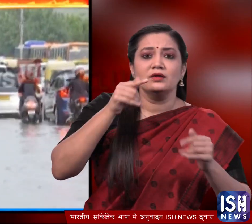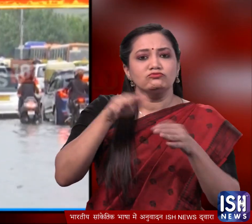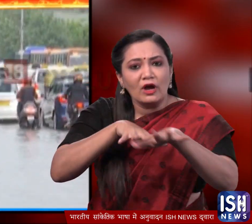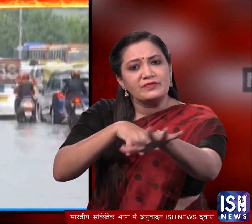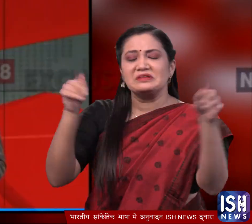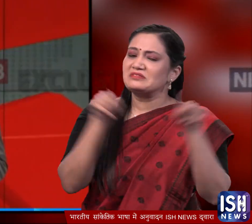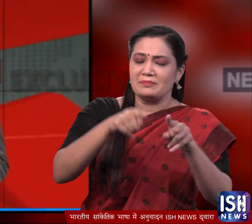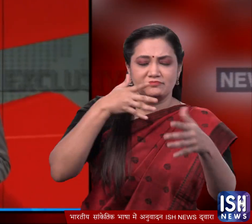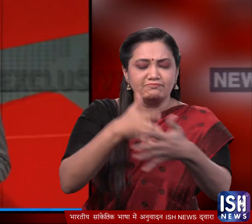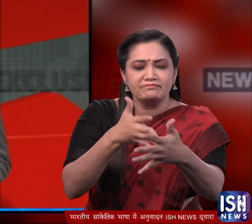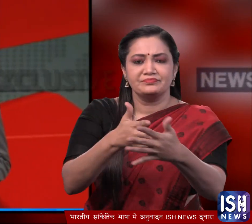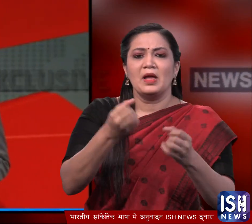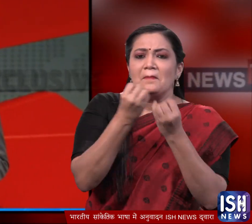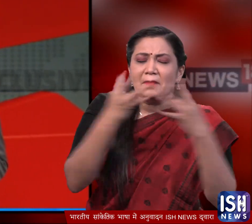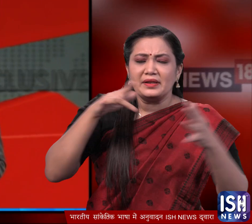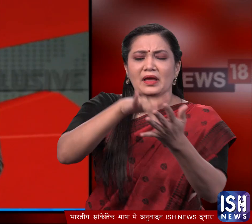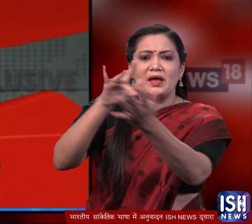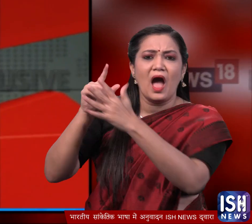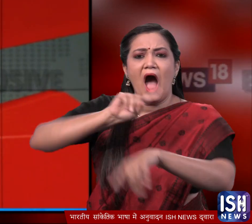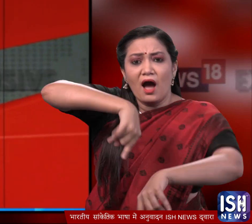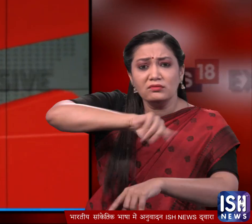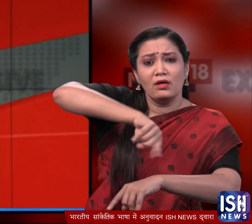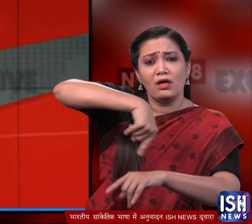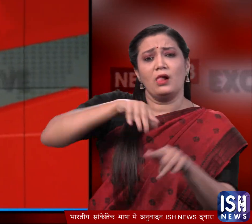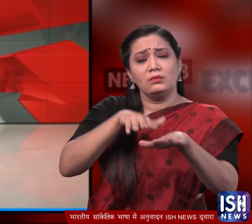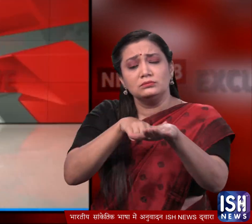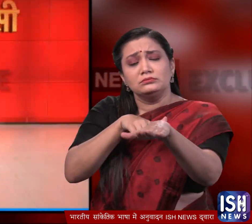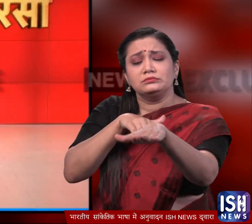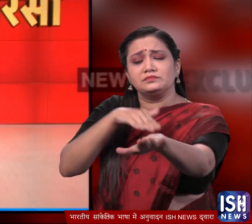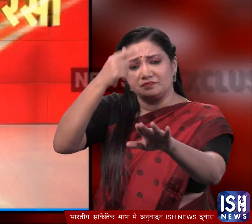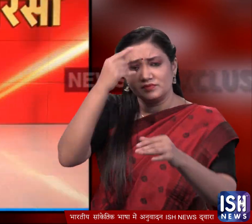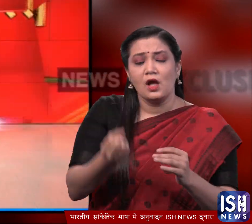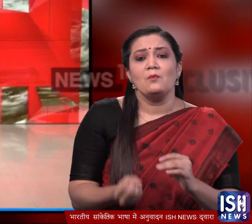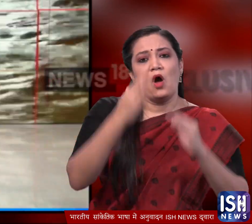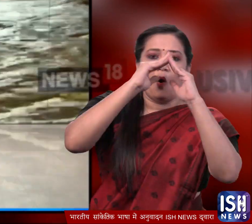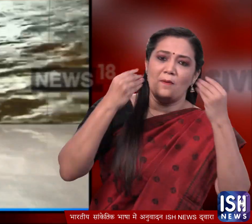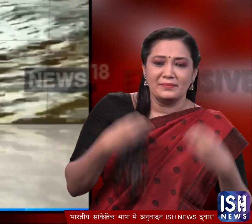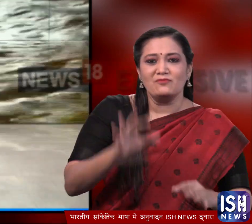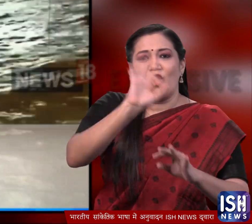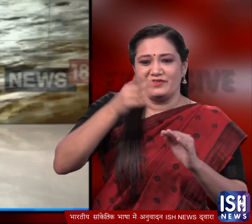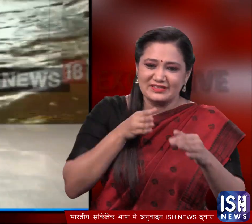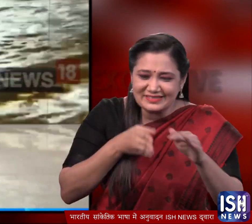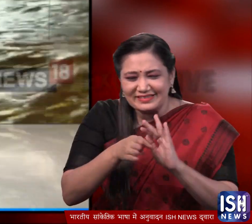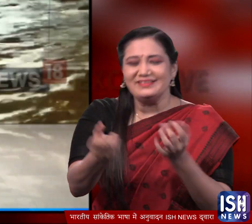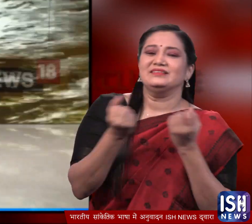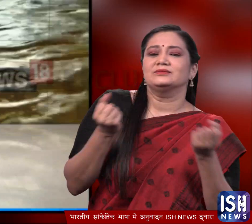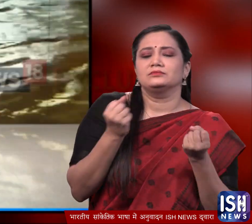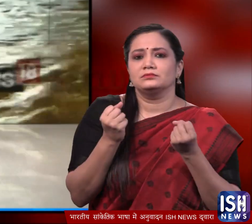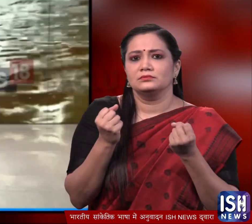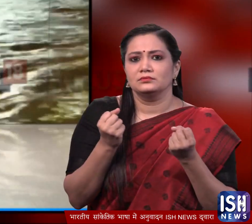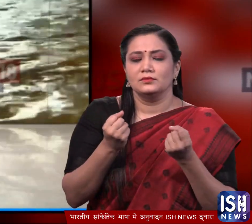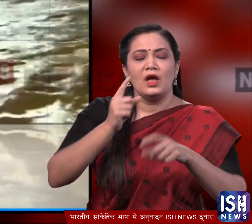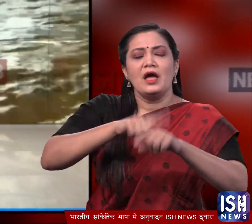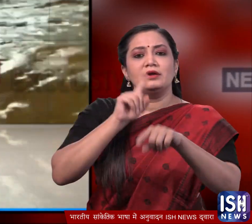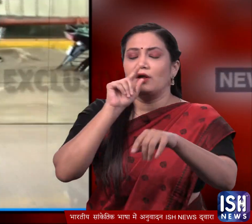ट्रैफिक पर भी साफ नजर आया और कई इलाकों में लोग घंटों ट्रैफिक जैम में फंसे रहे। जो लोग सुबह अपने घरों से कामकाज के लिए निकले, उनमें कुछ